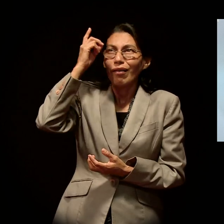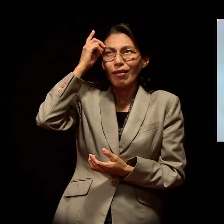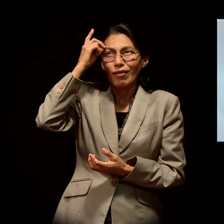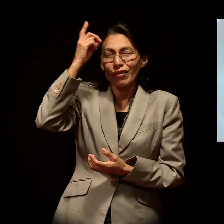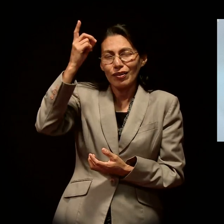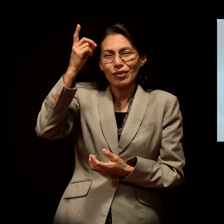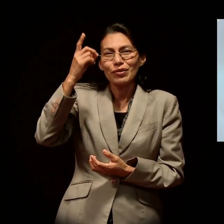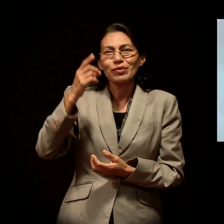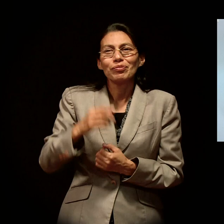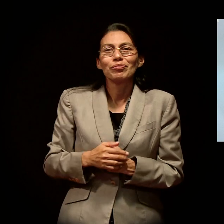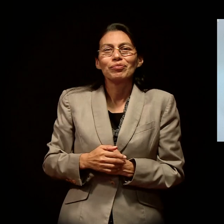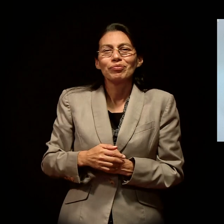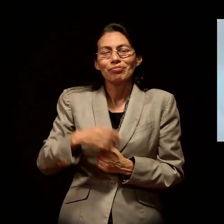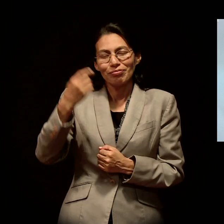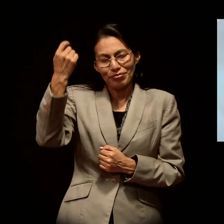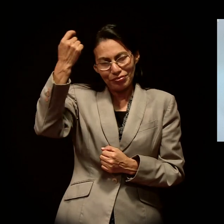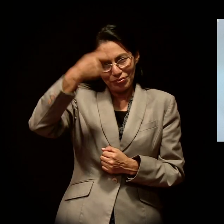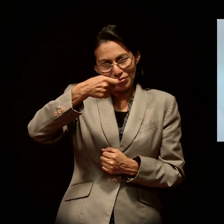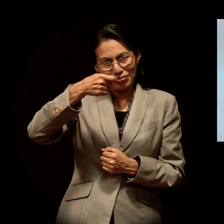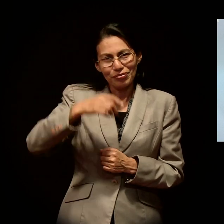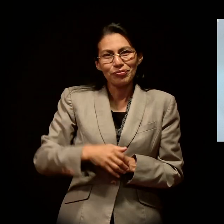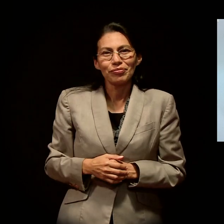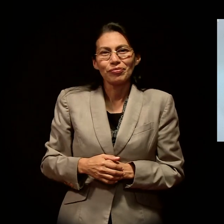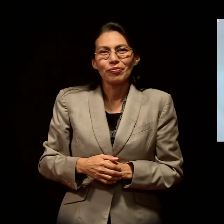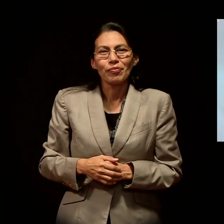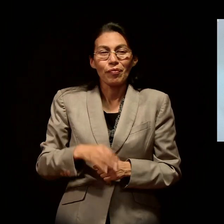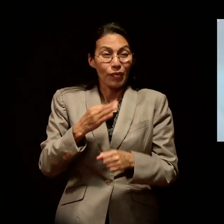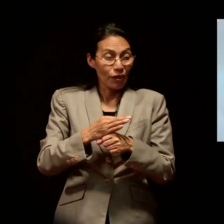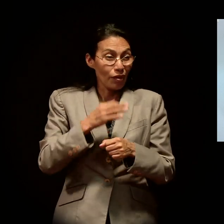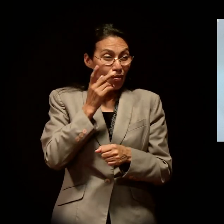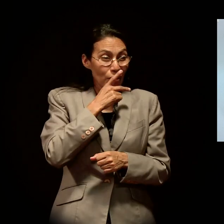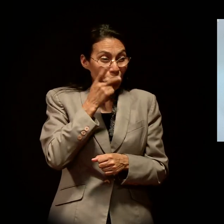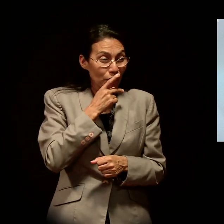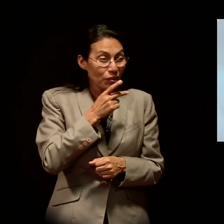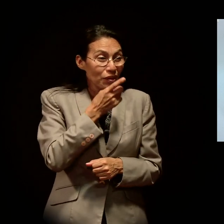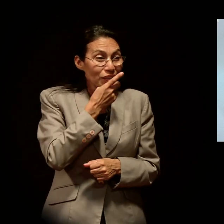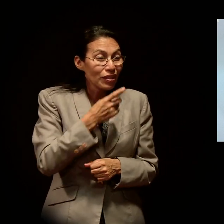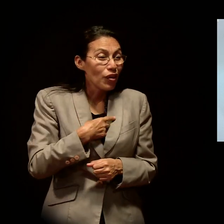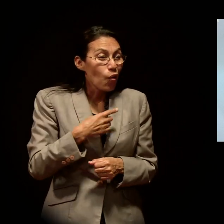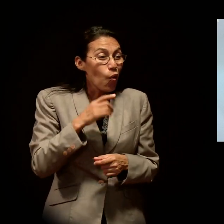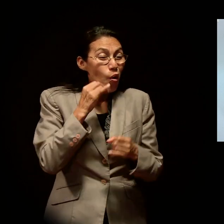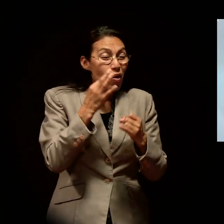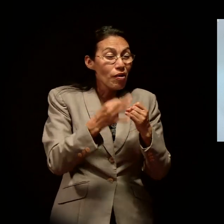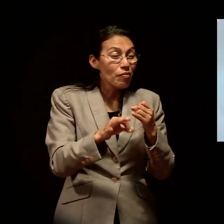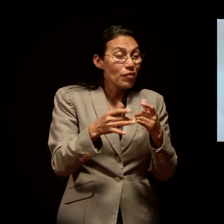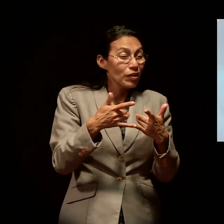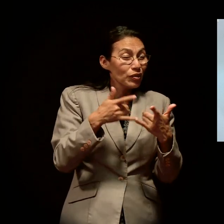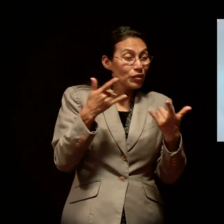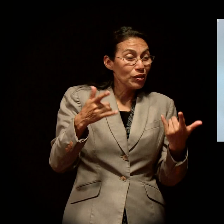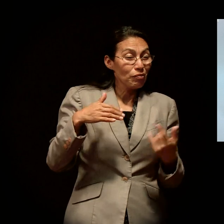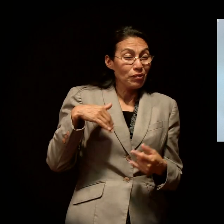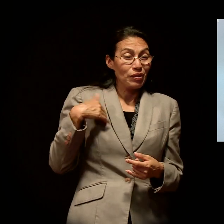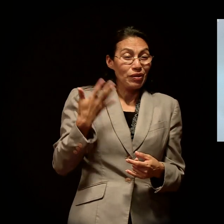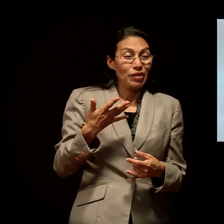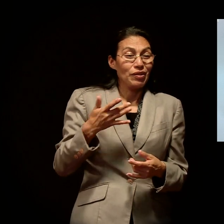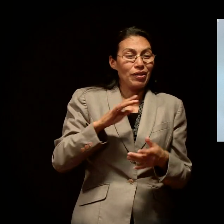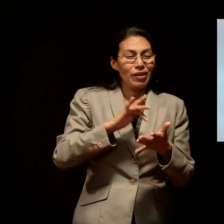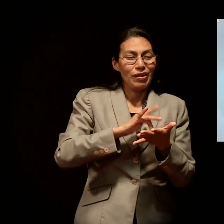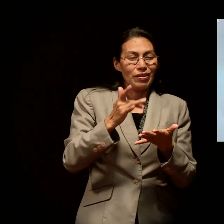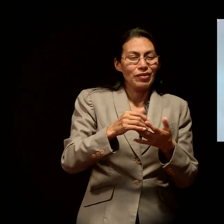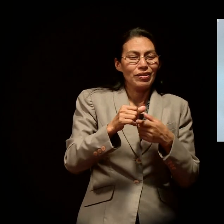pastor nos va a contar la última anécdota de cómo Dios obra un milagro